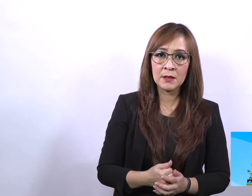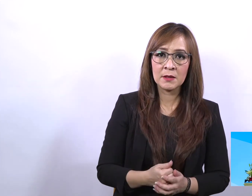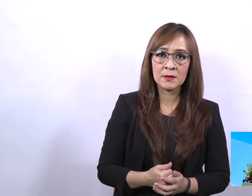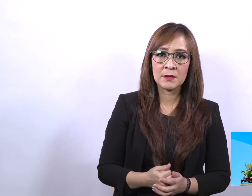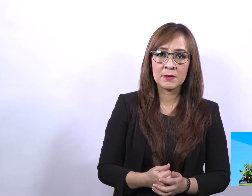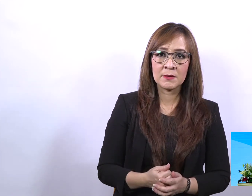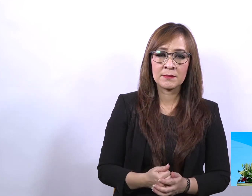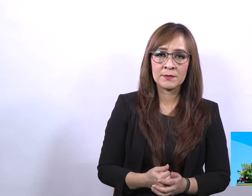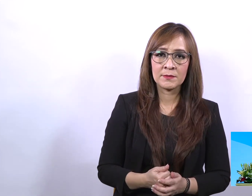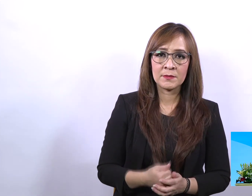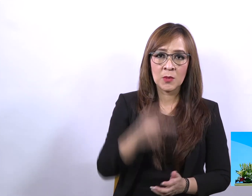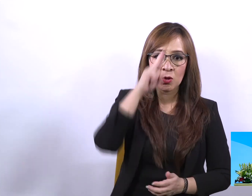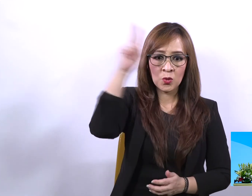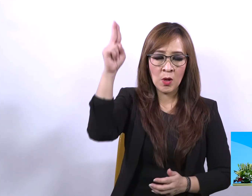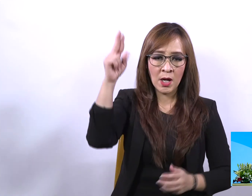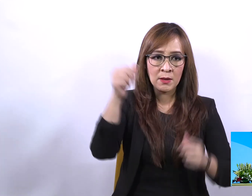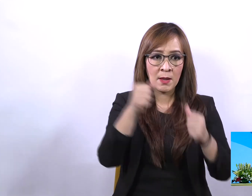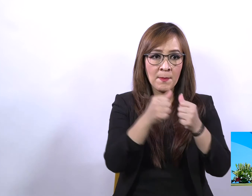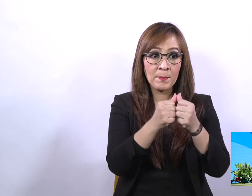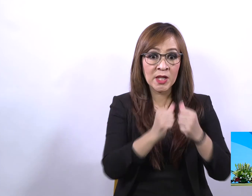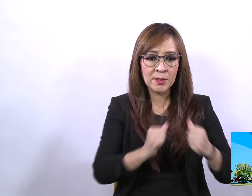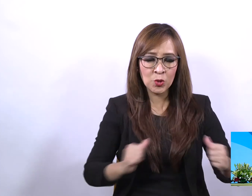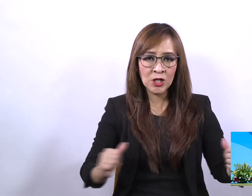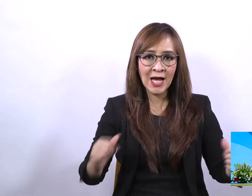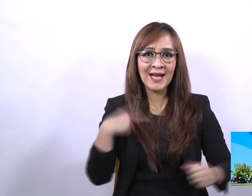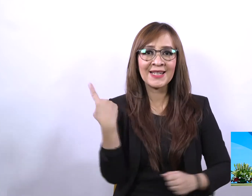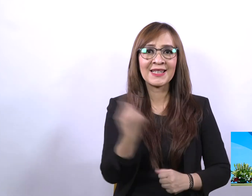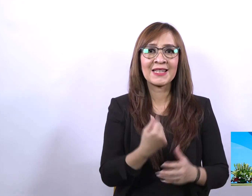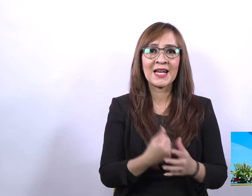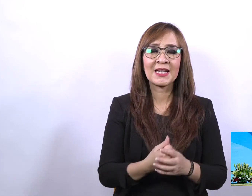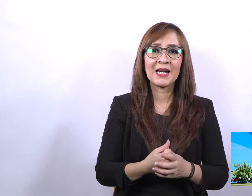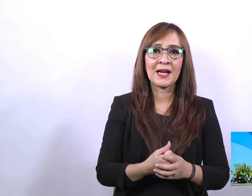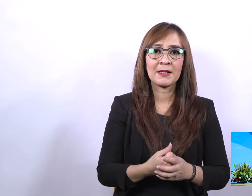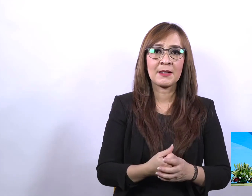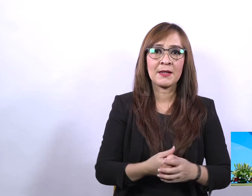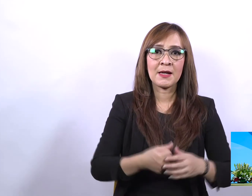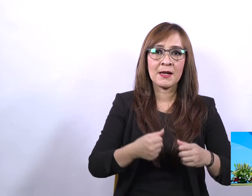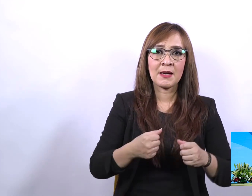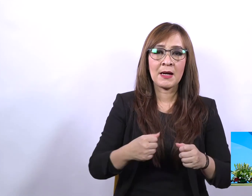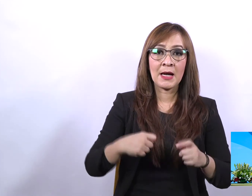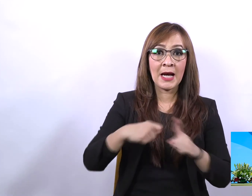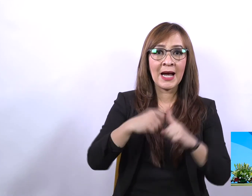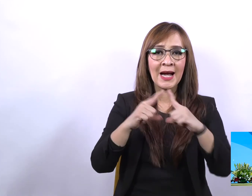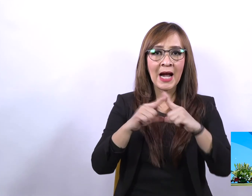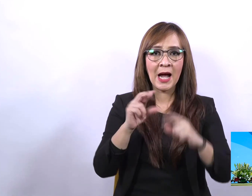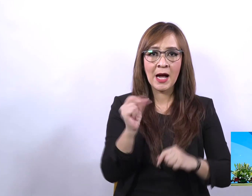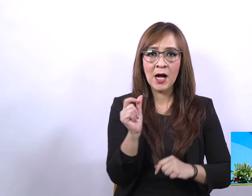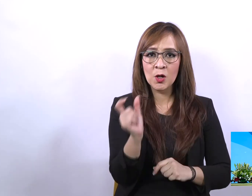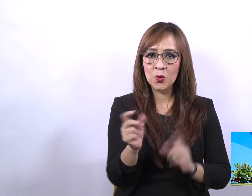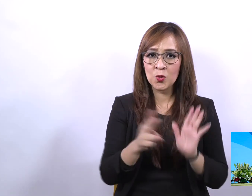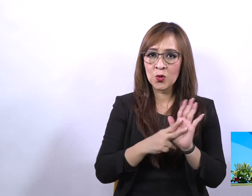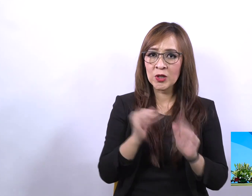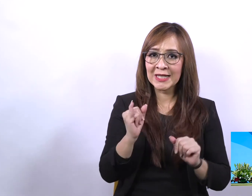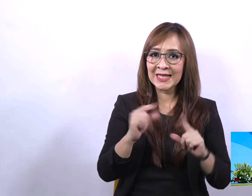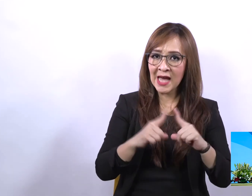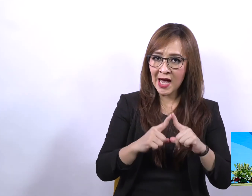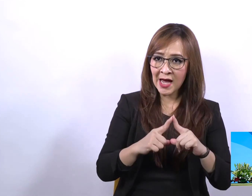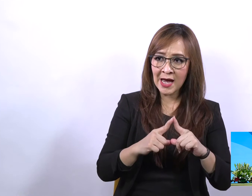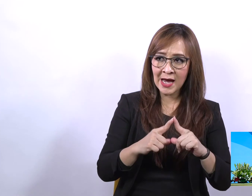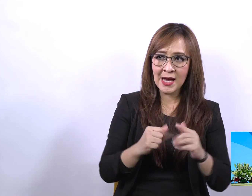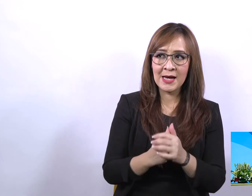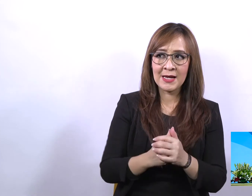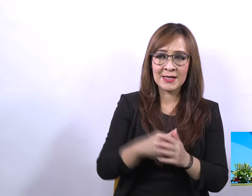memperlengkapi kita Hai dengan karunia-karunia roh kudus buah-buah roh itu penting untuk kesaksian